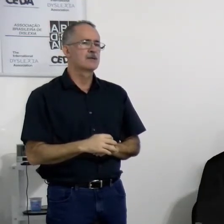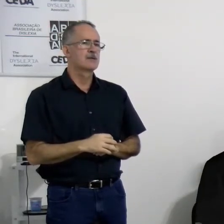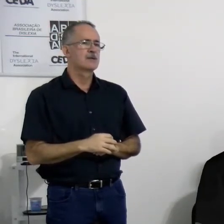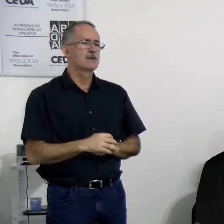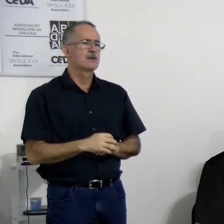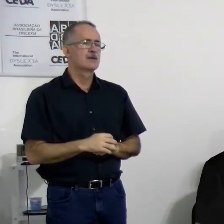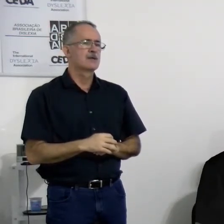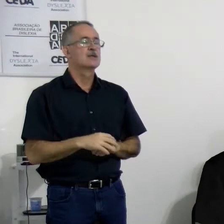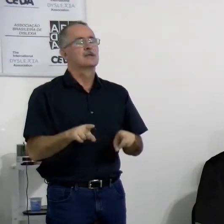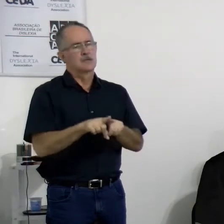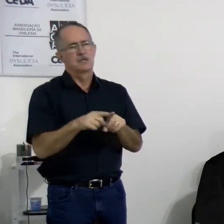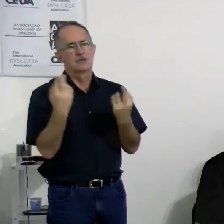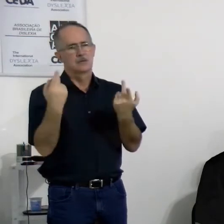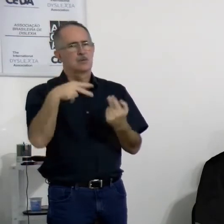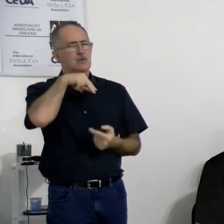Grandchildren. Yeah.